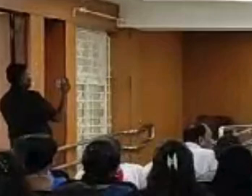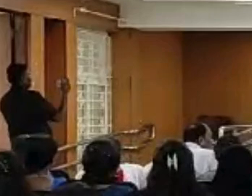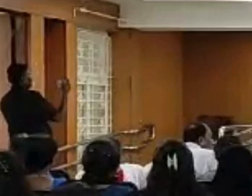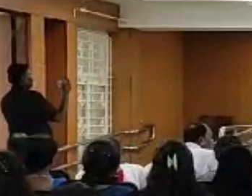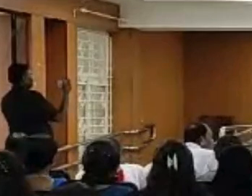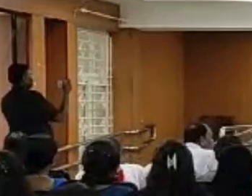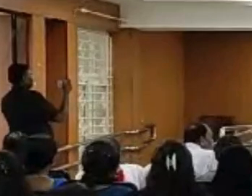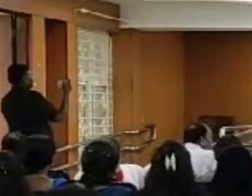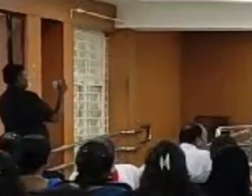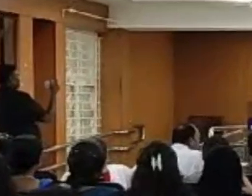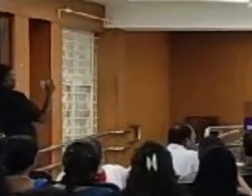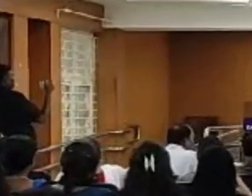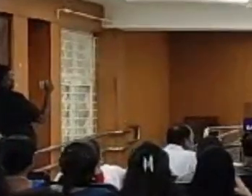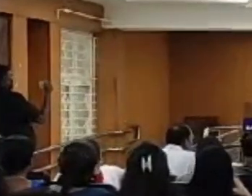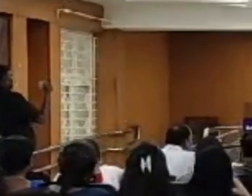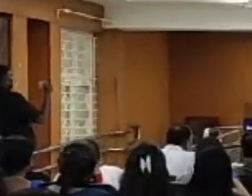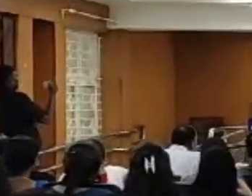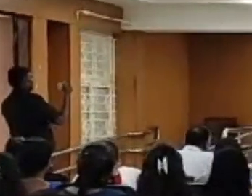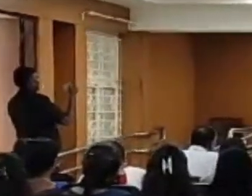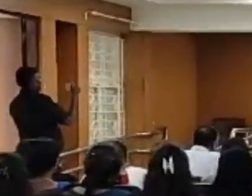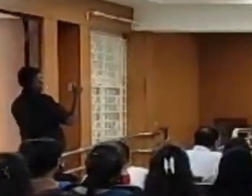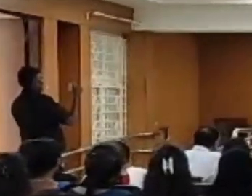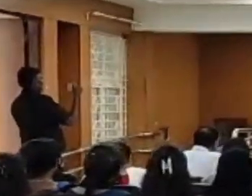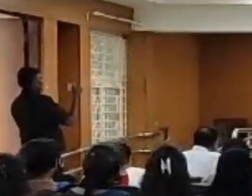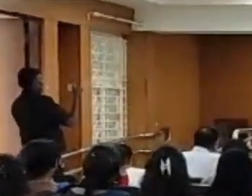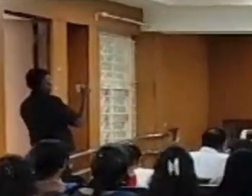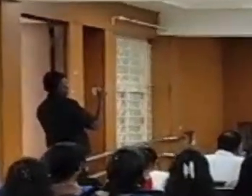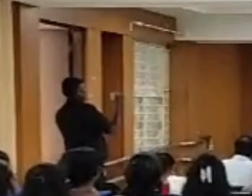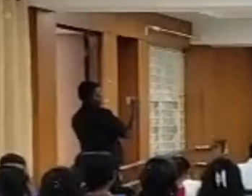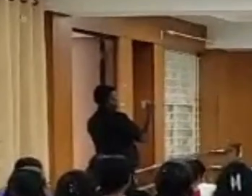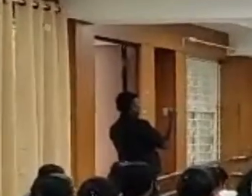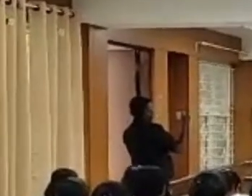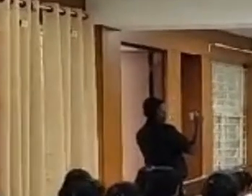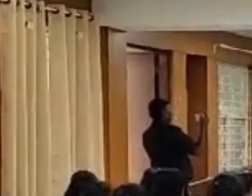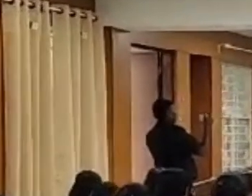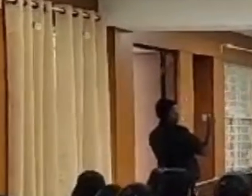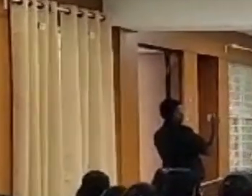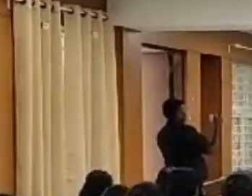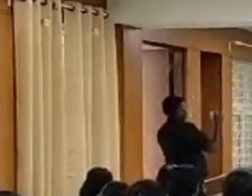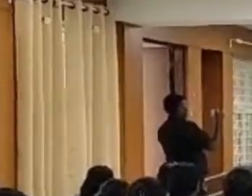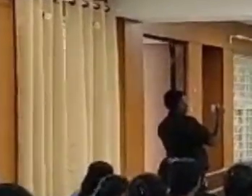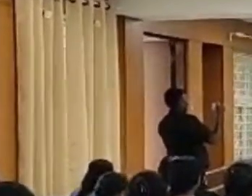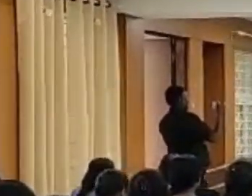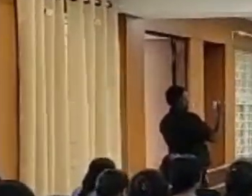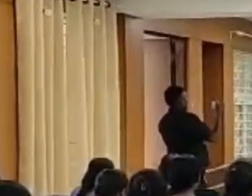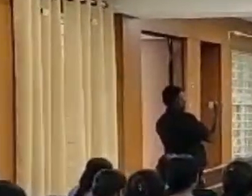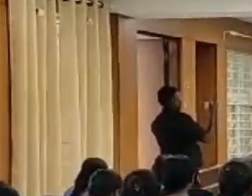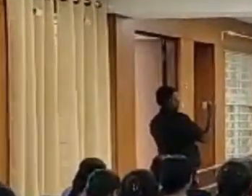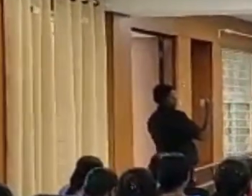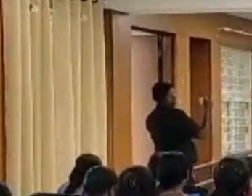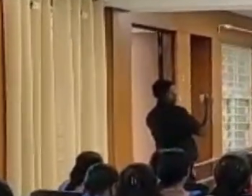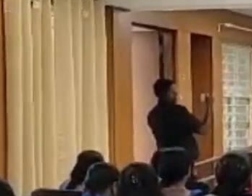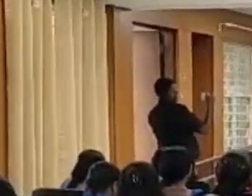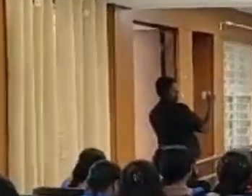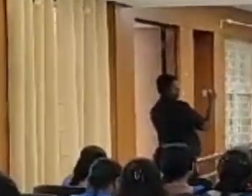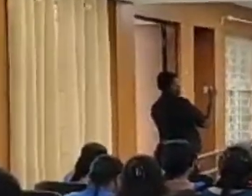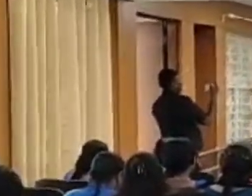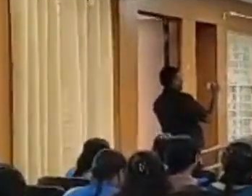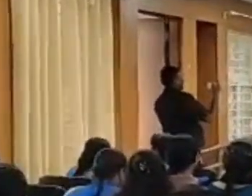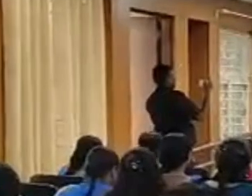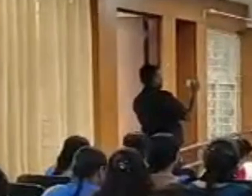ಅಂತ ಅವಾಗ ಗೊತ್ತಾಗಿತ್ತು. ಆಮೇಲೆ ಸ್ಕೂಲಲ್ಲೆಲ್ಲ ಸ್ವಲ್ಪ ಅವಾಗ ಫ್ರೆಂಡ್ಸಿಗಿನ್ ಸ್ವಲ್ಪ ಇತ್ತು ನನಗೆ